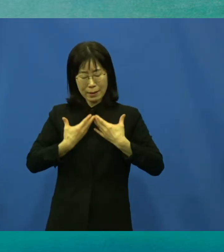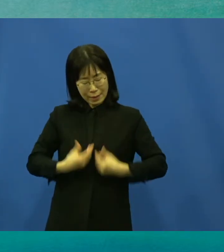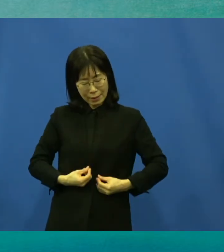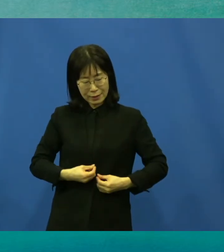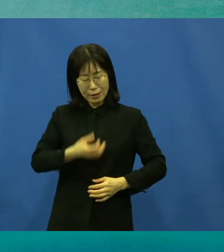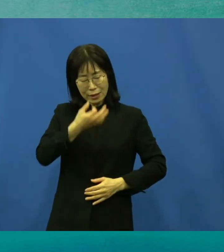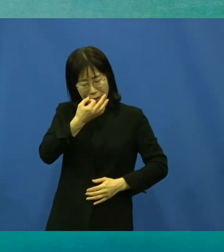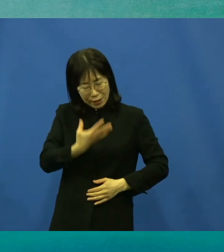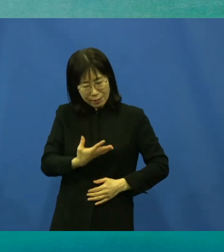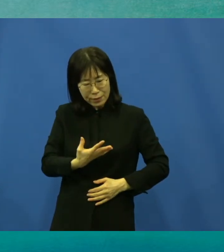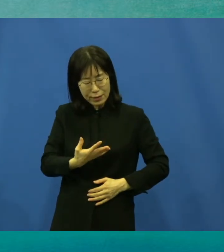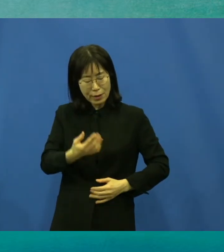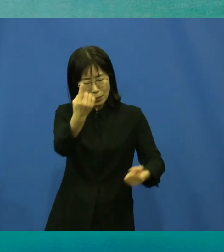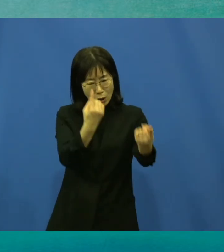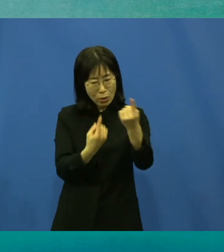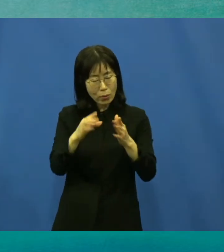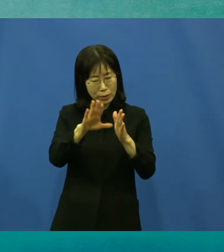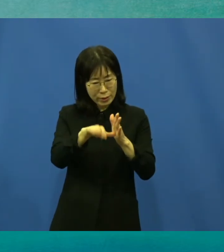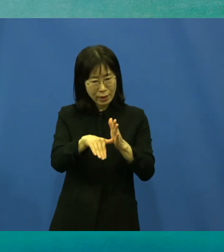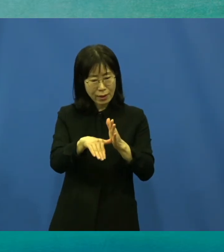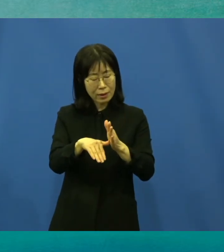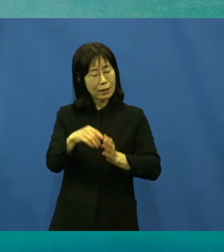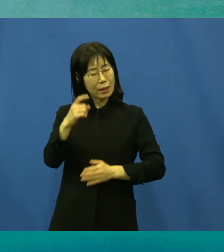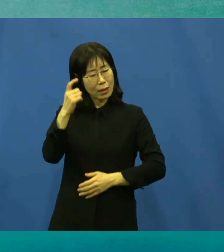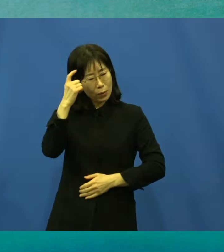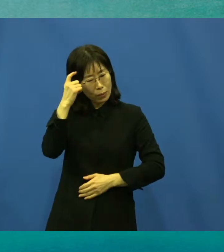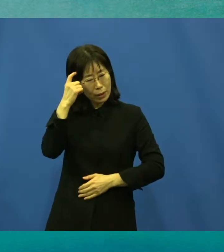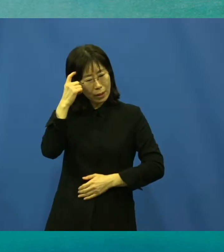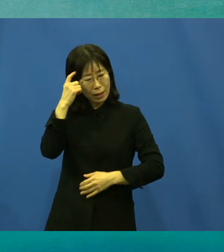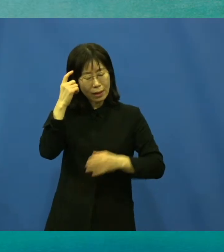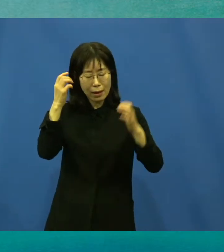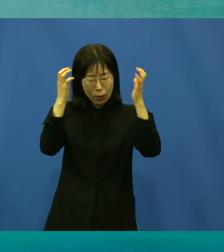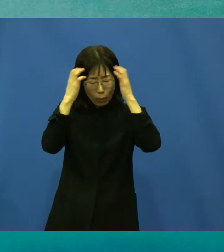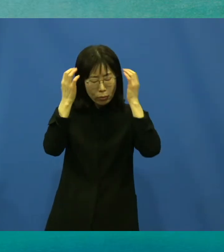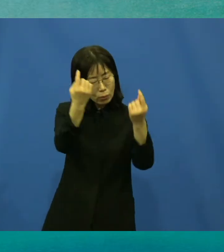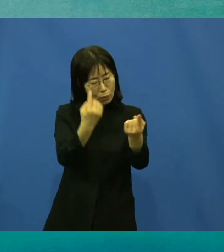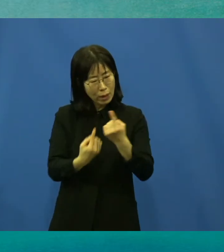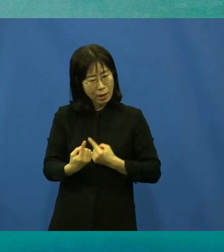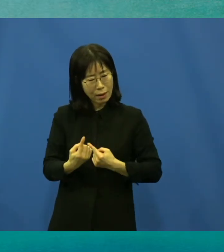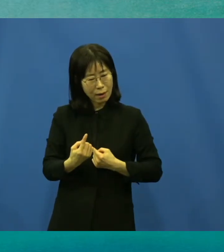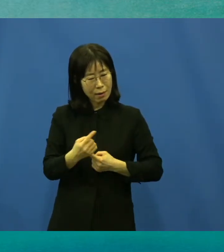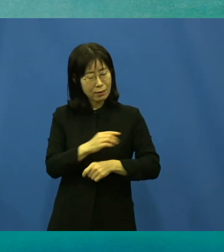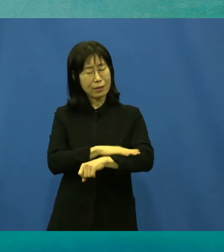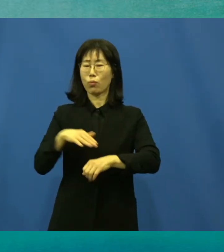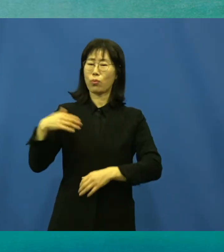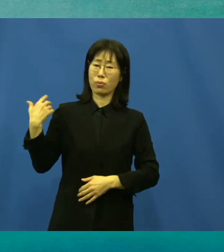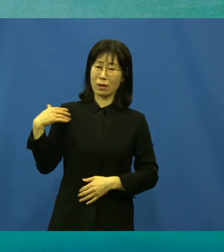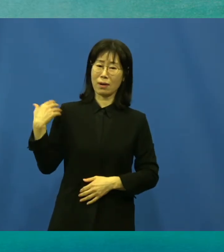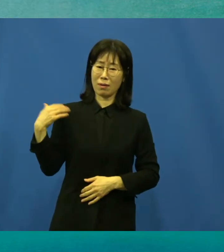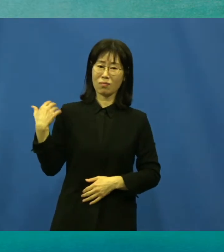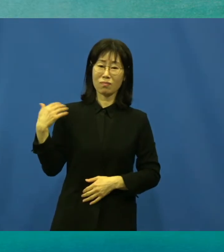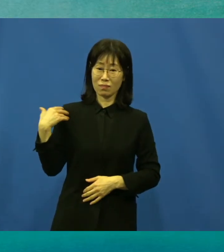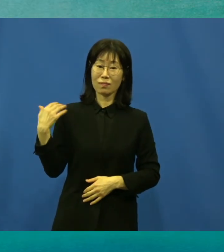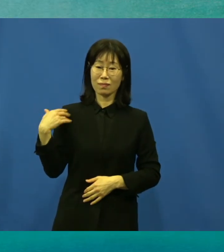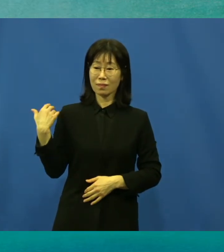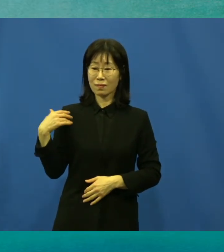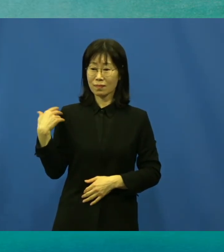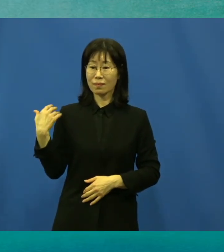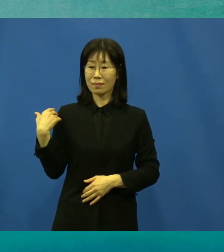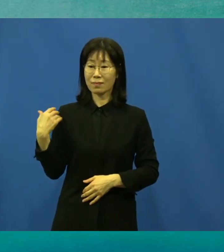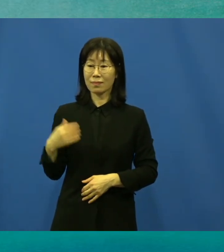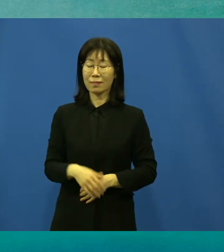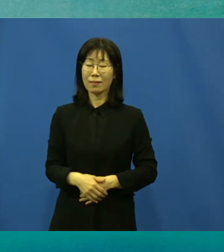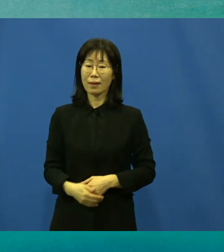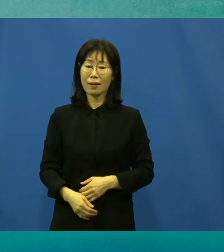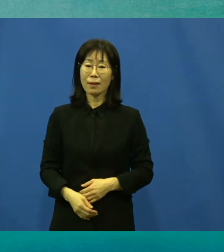왜 나에게 이런 고통이 왔는지를 아는 일은 쉽지 않습니다. 그러나 여러분, 그 고통을